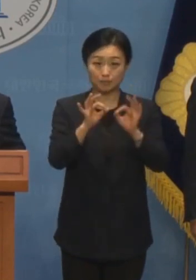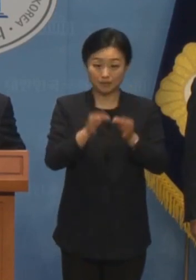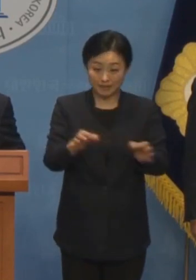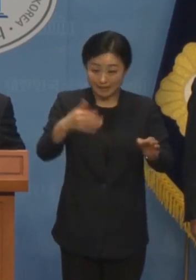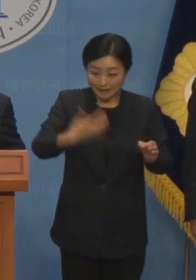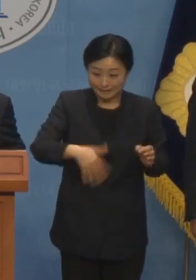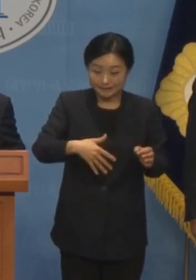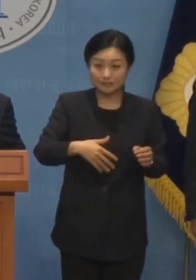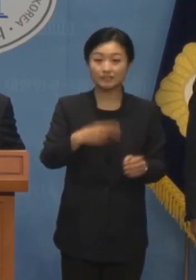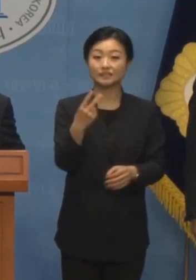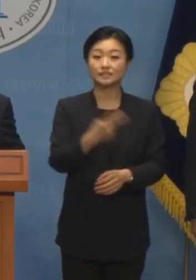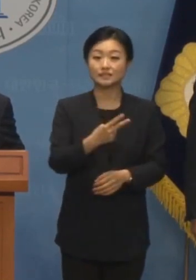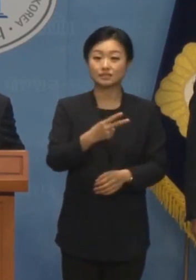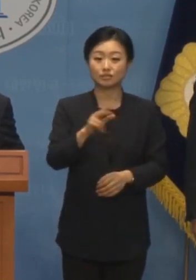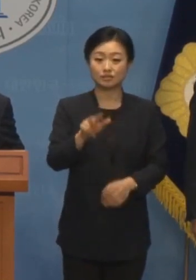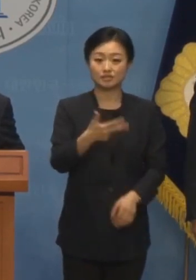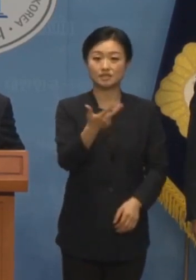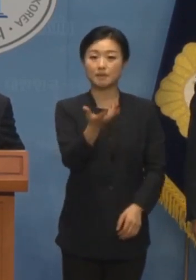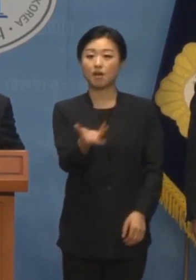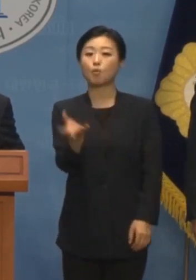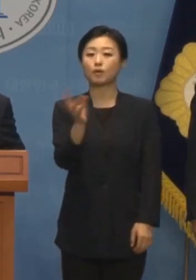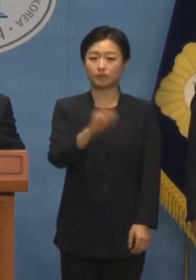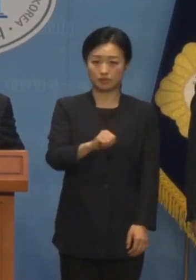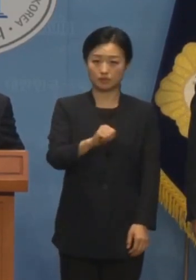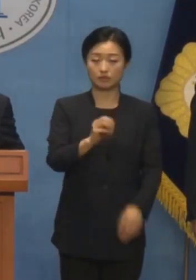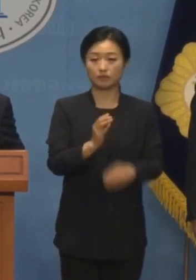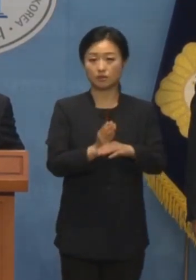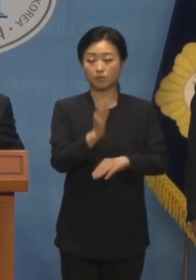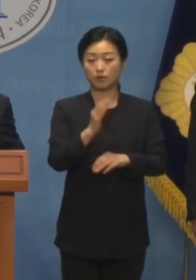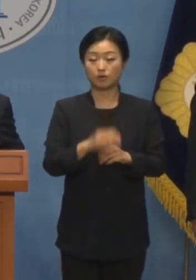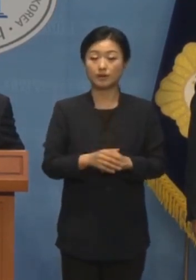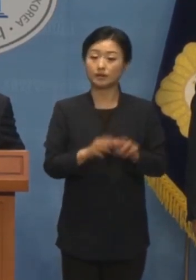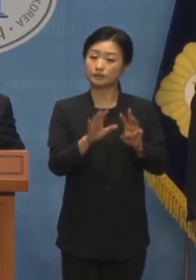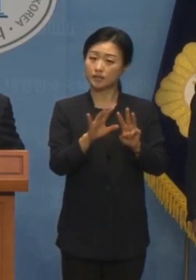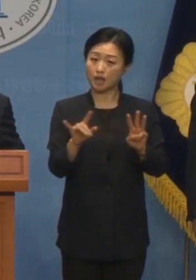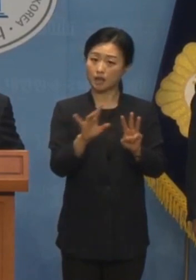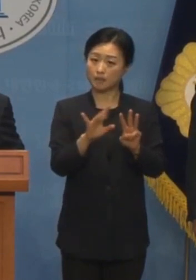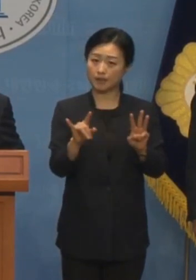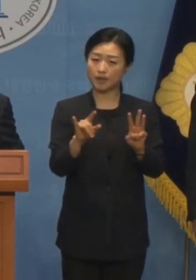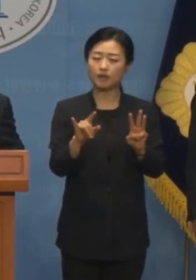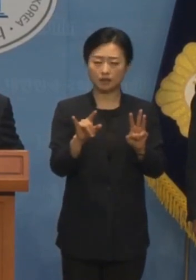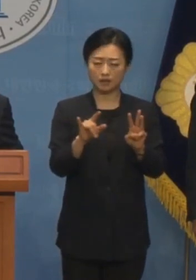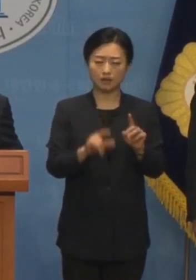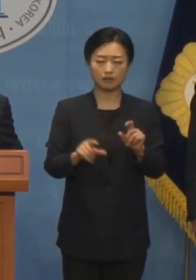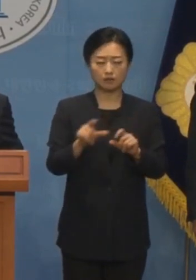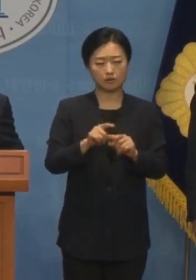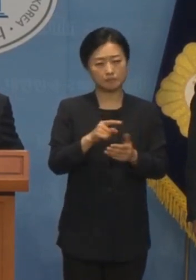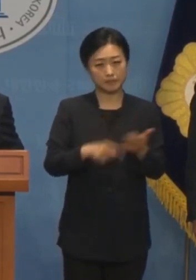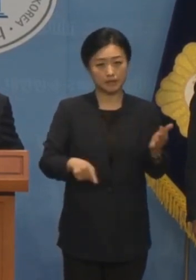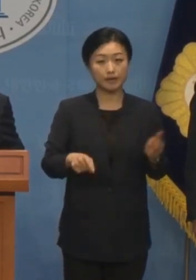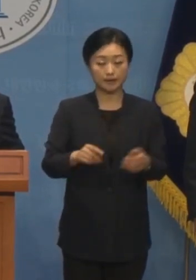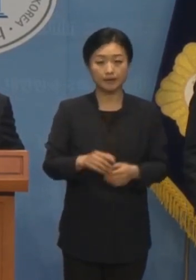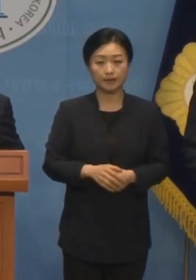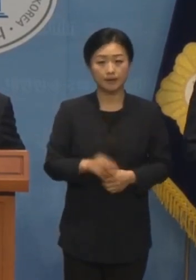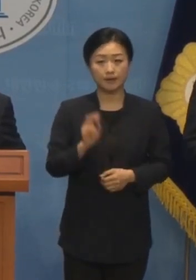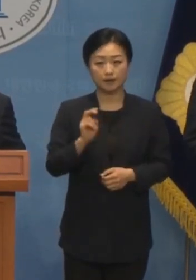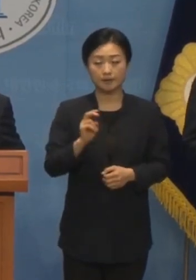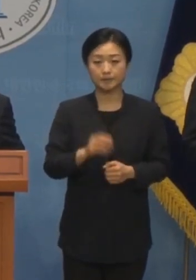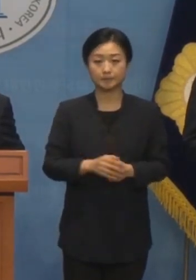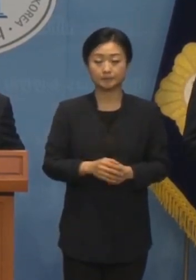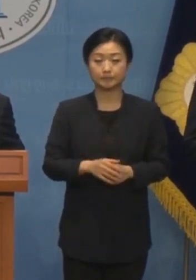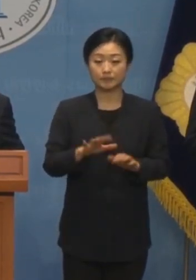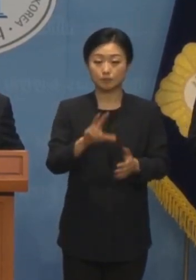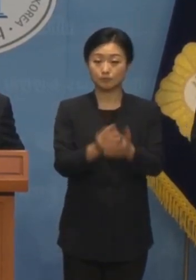미정산액은 2,700억 원이 넘고 3배 이상 늘어날 전망입니다. 궁극적으로 이번